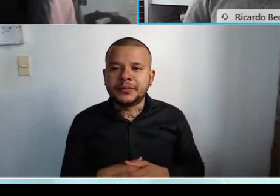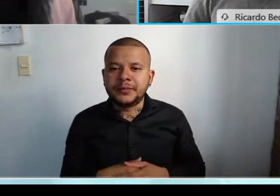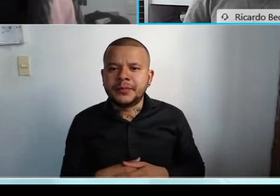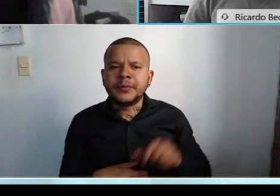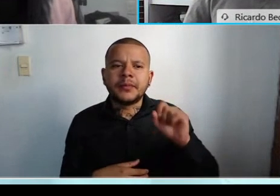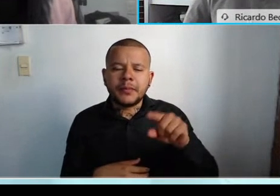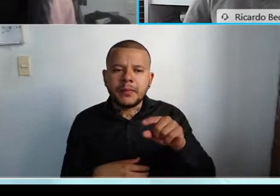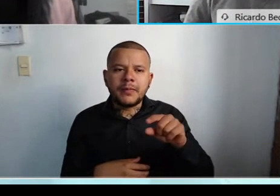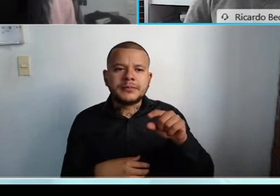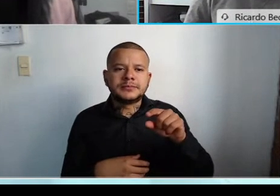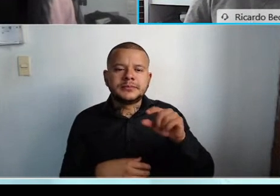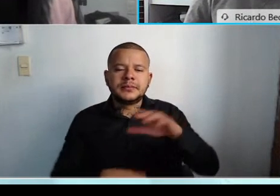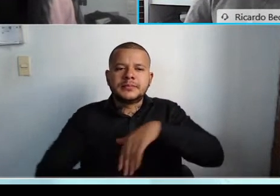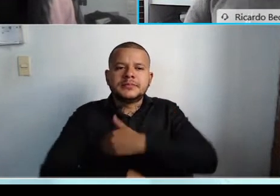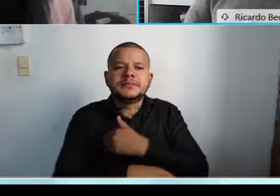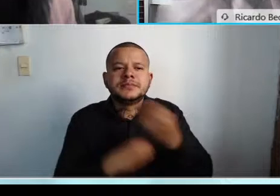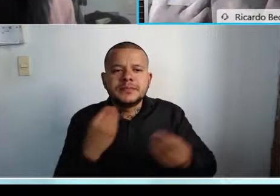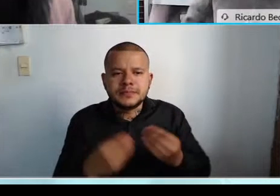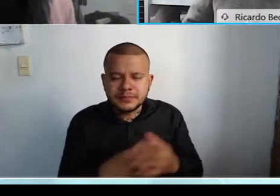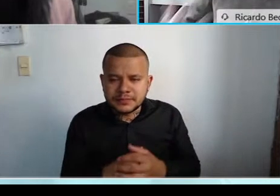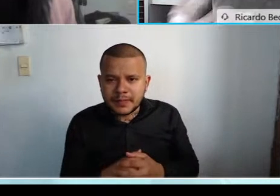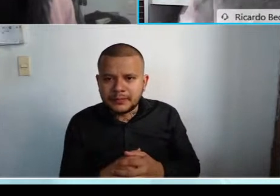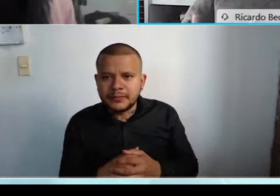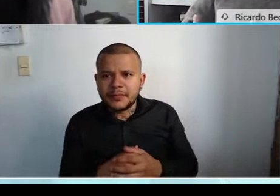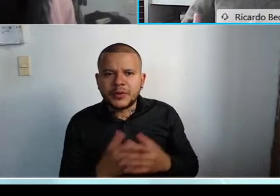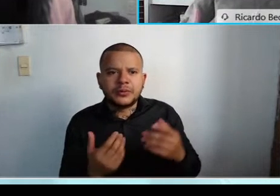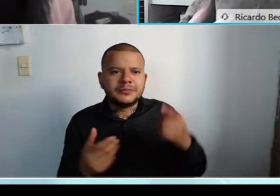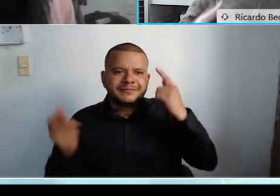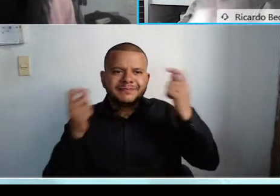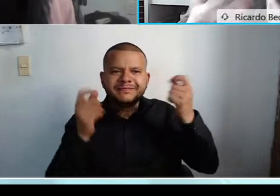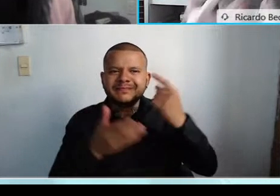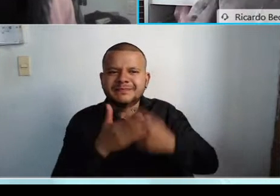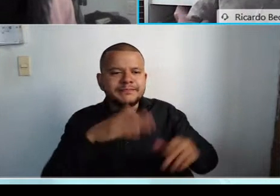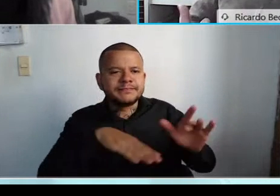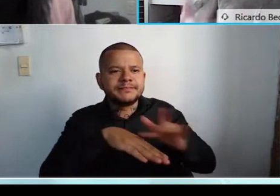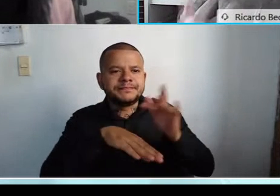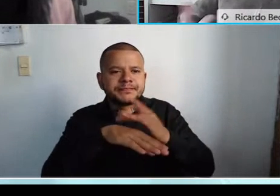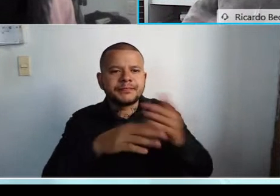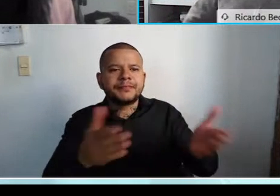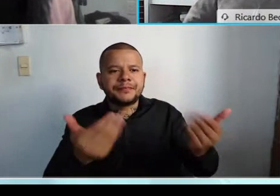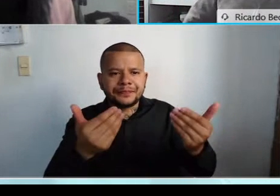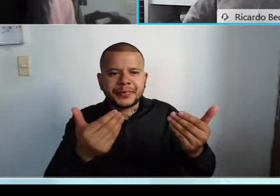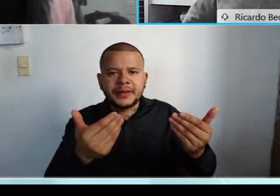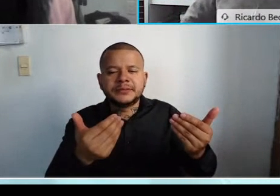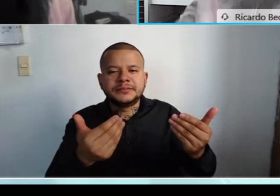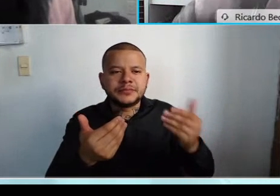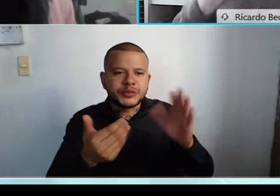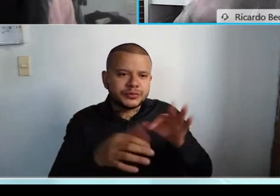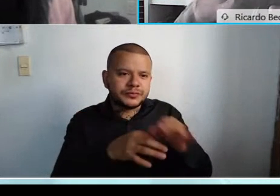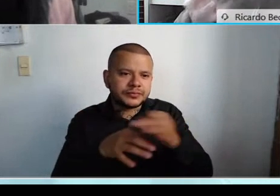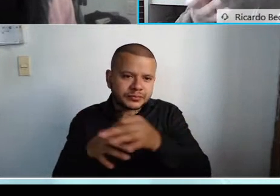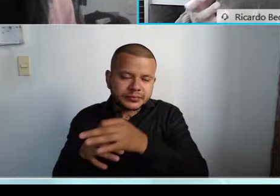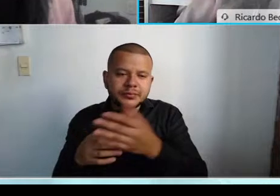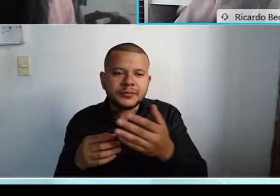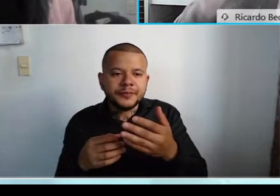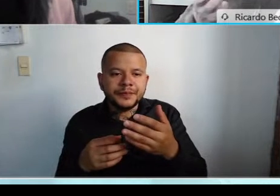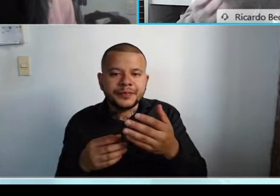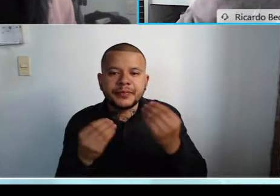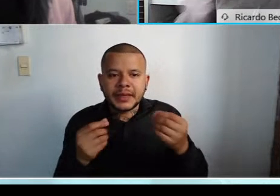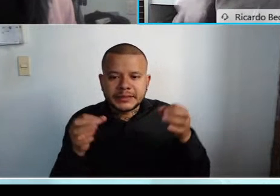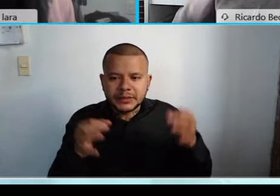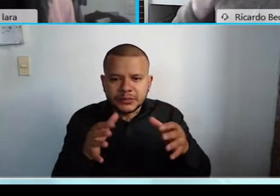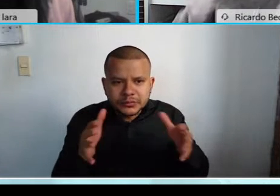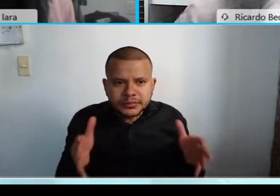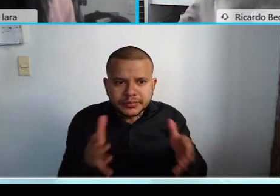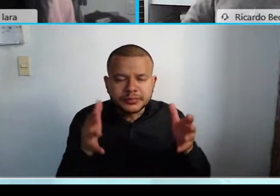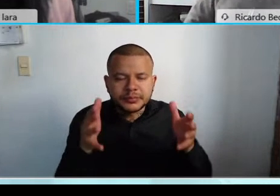el ministerio o cuál va a ser o está siendo la estrategia que se implementa desde el ente regulador para que esto se fomente